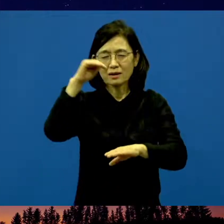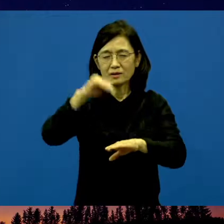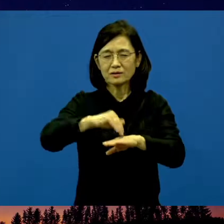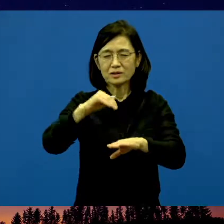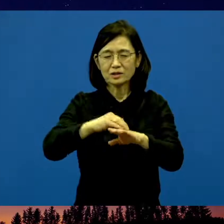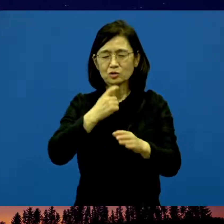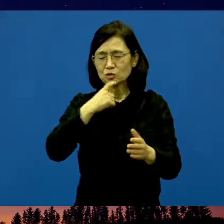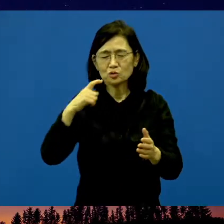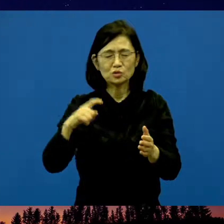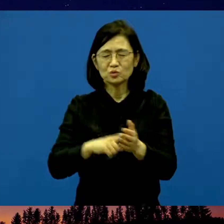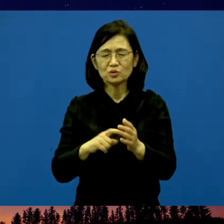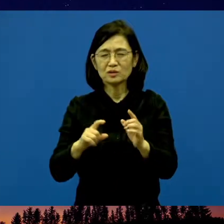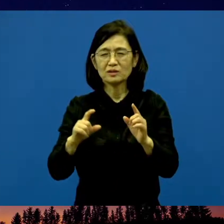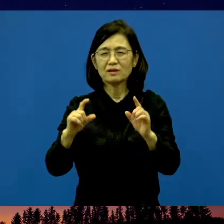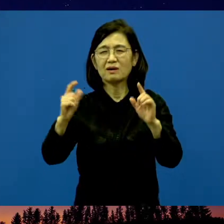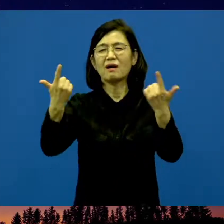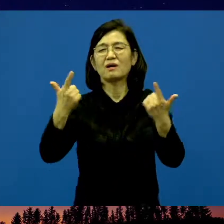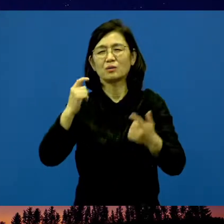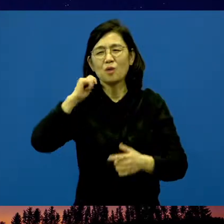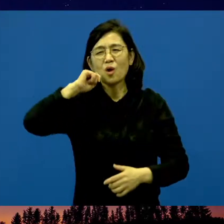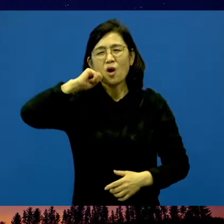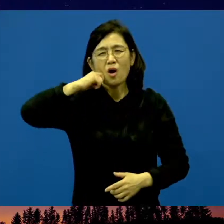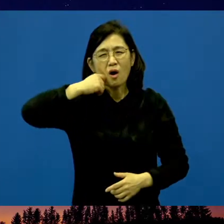백성으로 따듬어가는 것은 과정은 어려운 과정이에요.